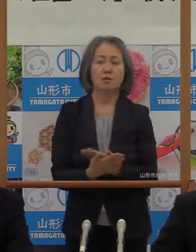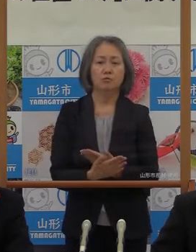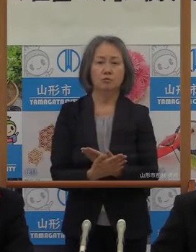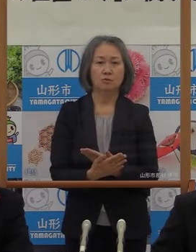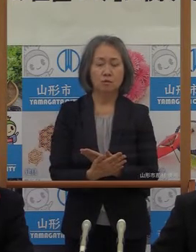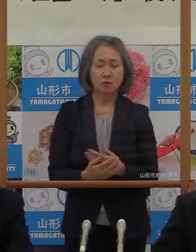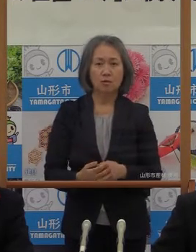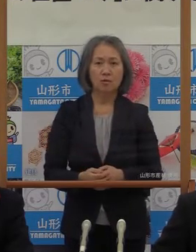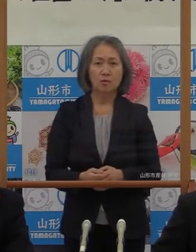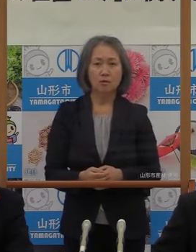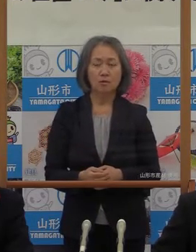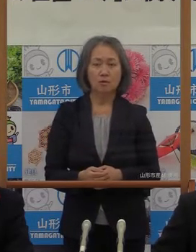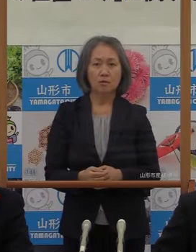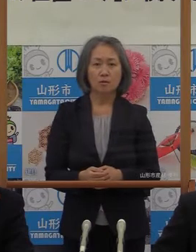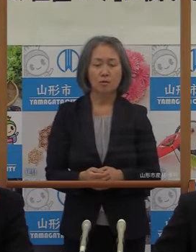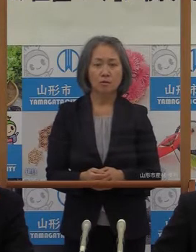な